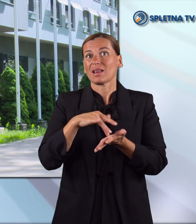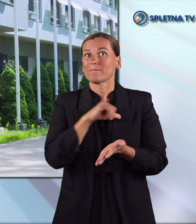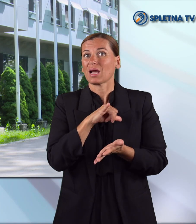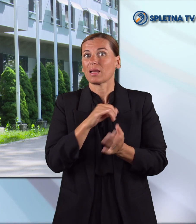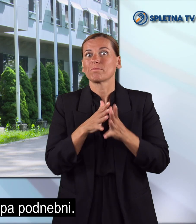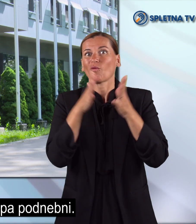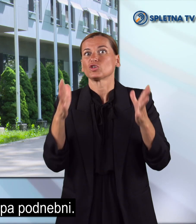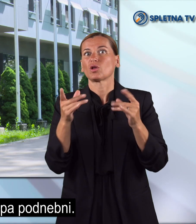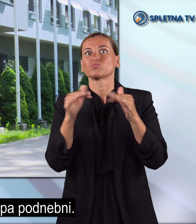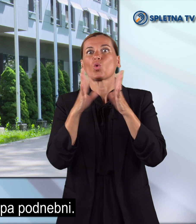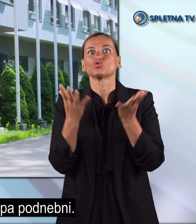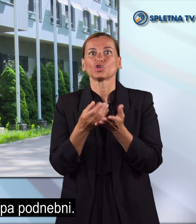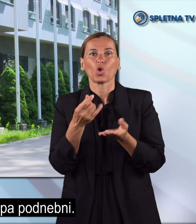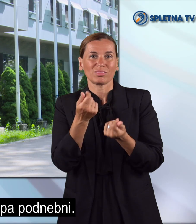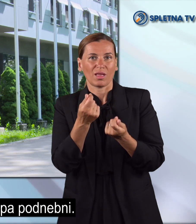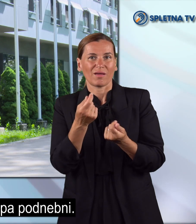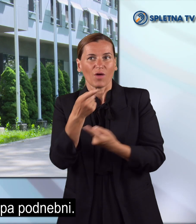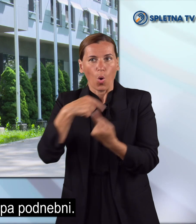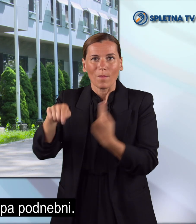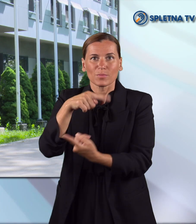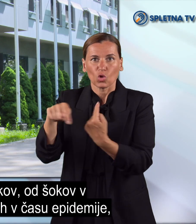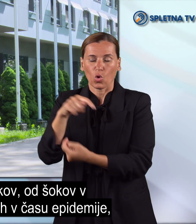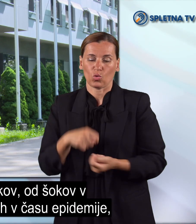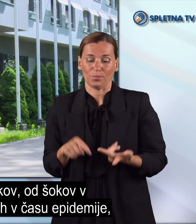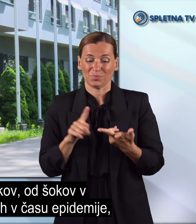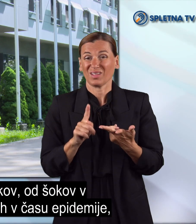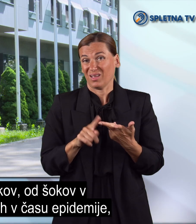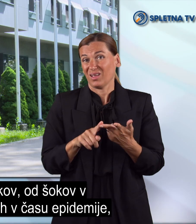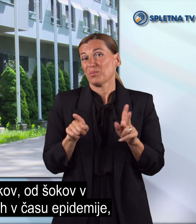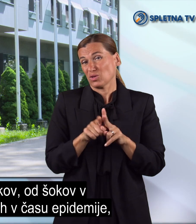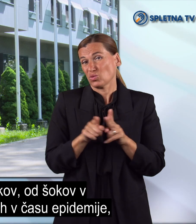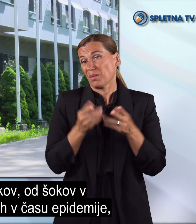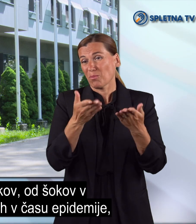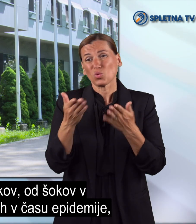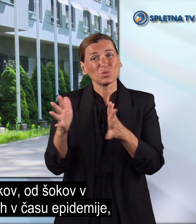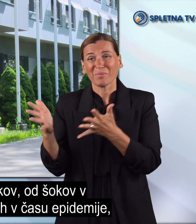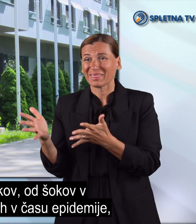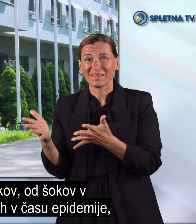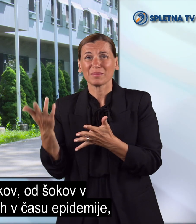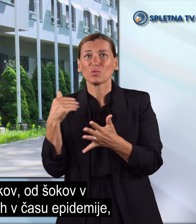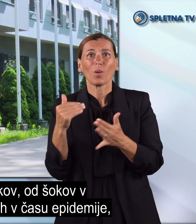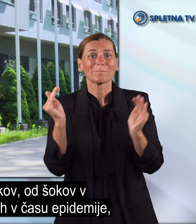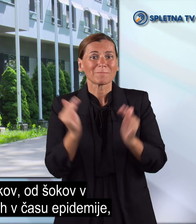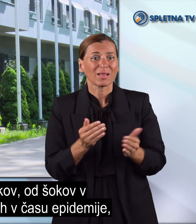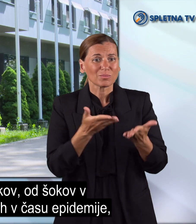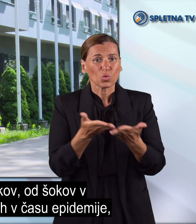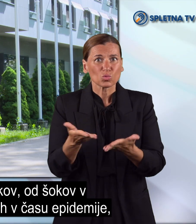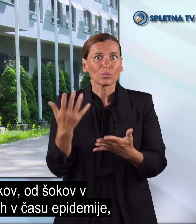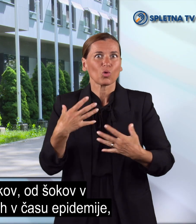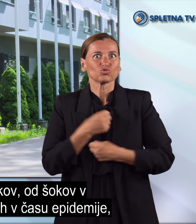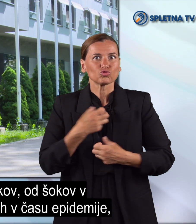obtoku. Drugi vzrok je pa ponudbeni, torej šlo je za več ponudbenih šokov, od